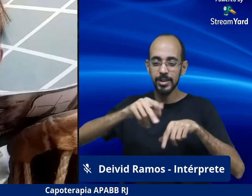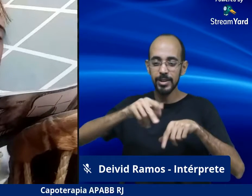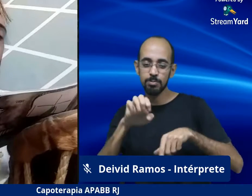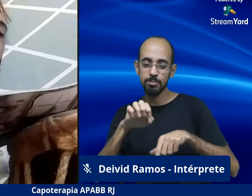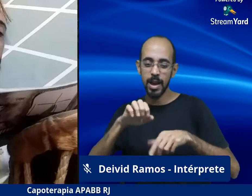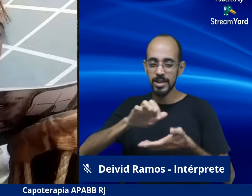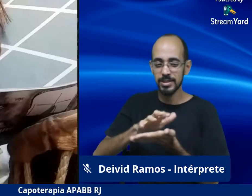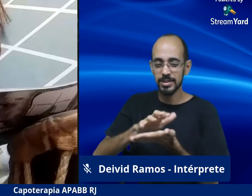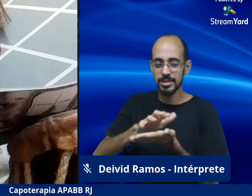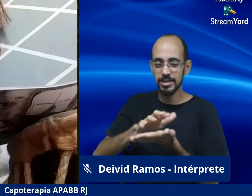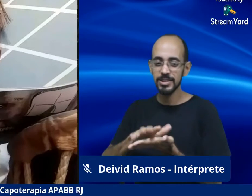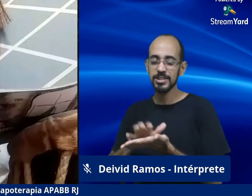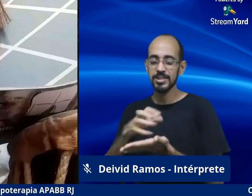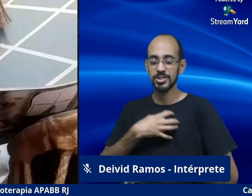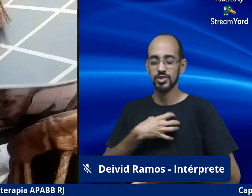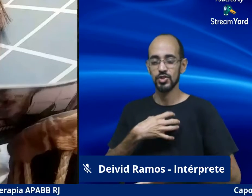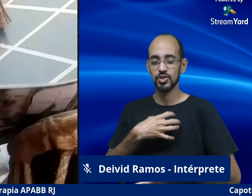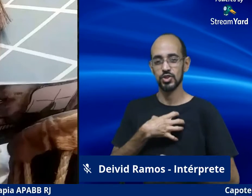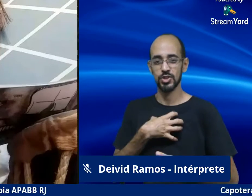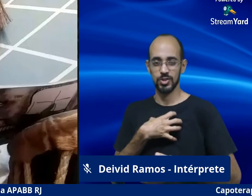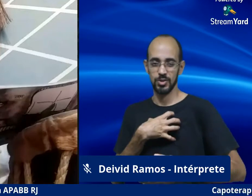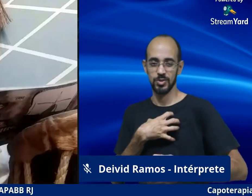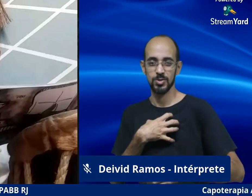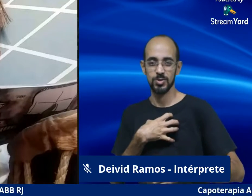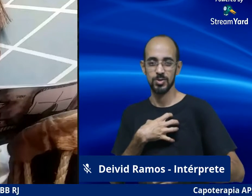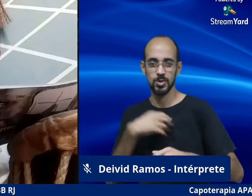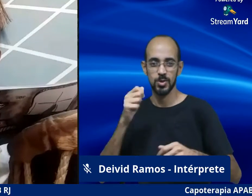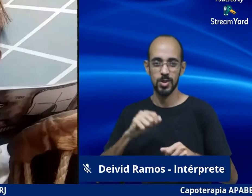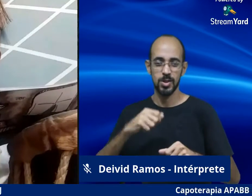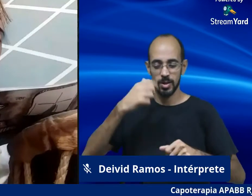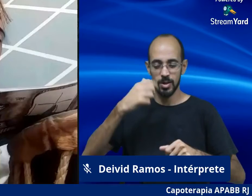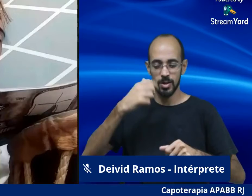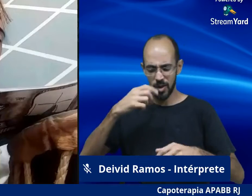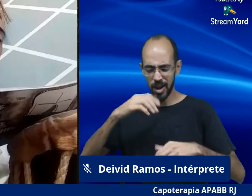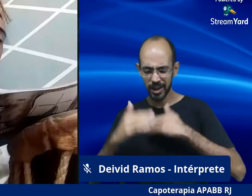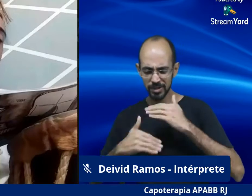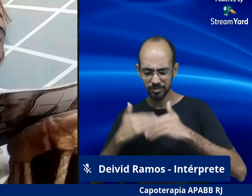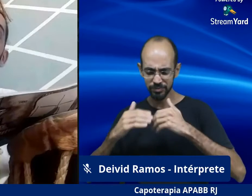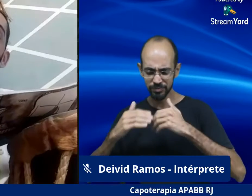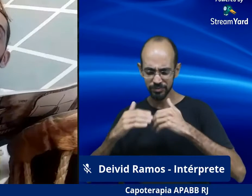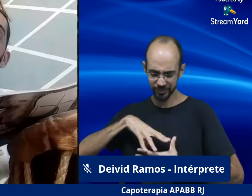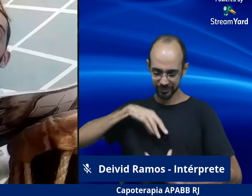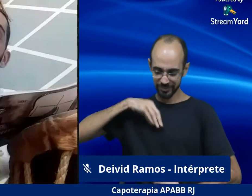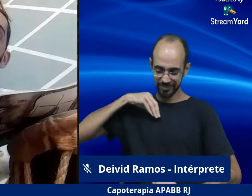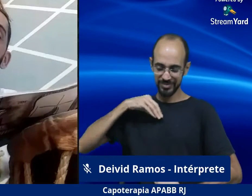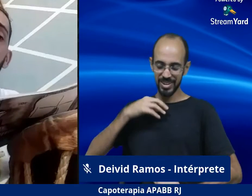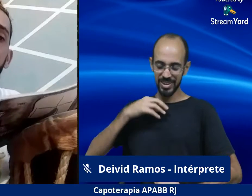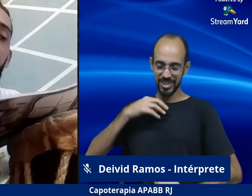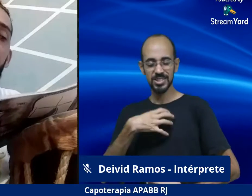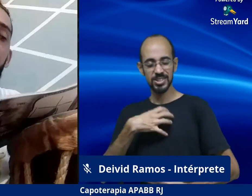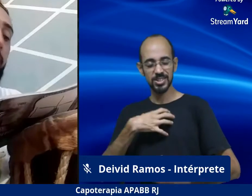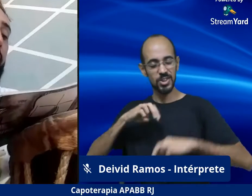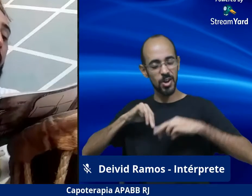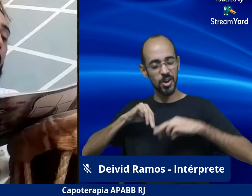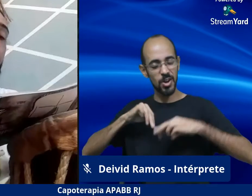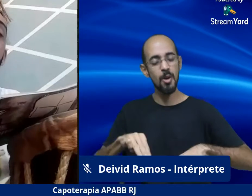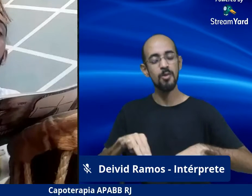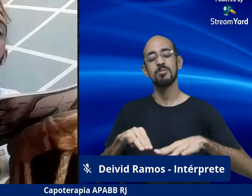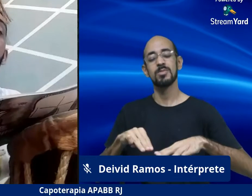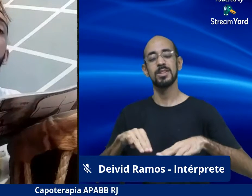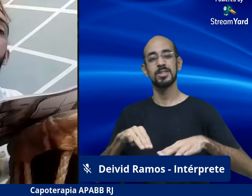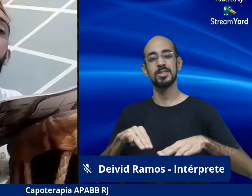cadência das palmas, no embalo das almas, meu peito se agita. Ao vê-la, morena